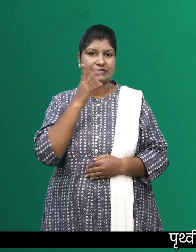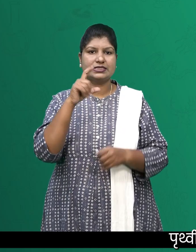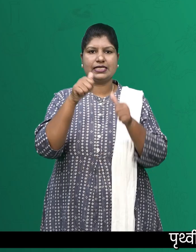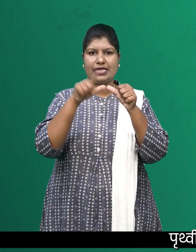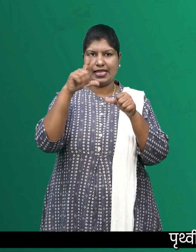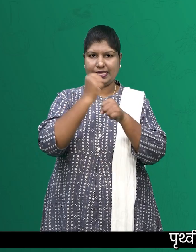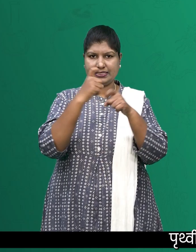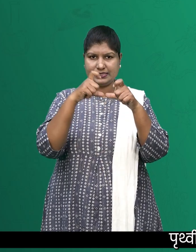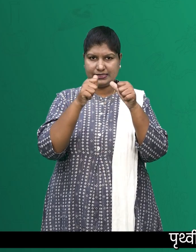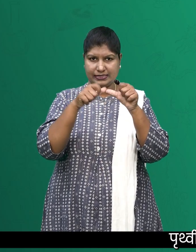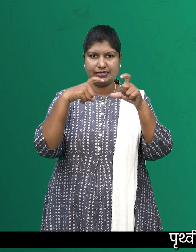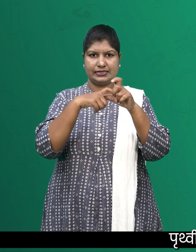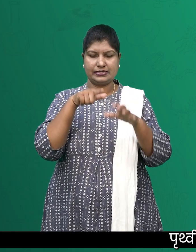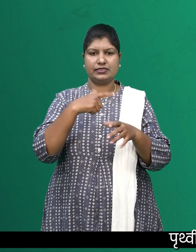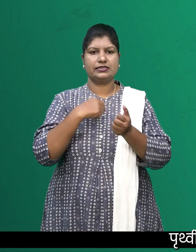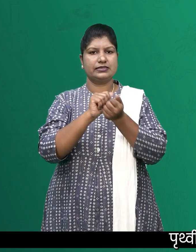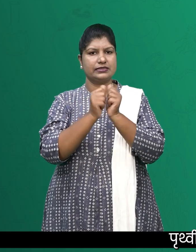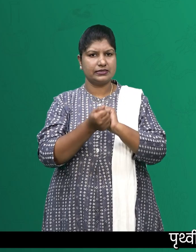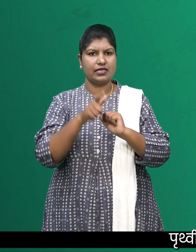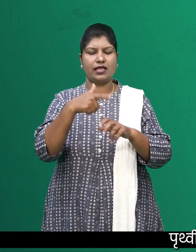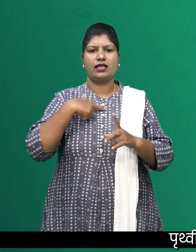पृथ्वी पर स्थिति को बदल दिया।